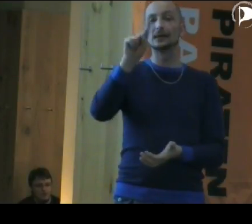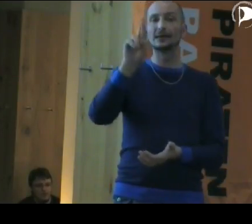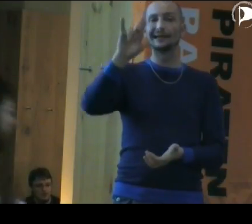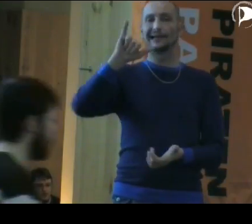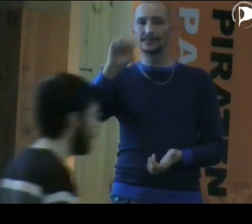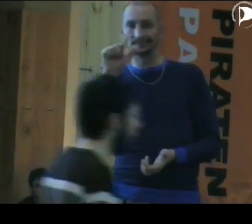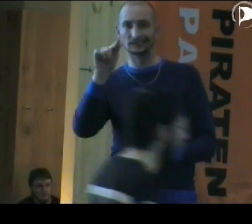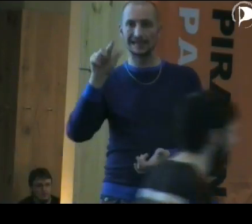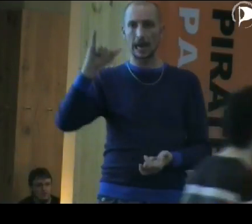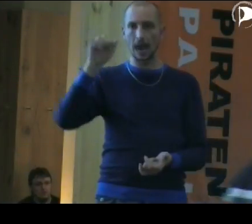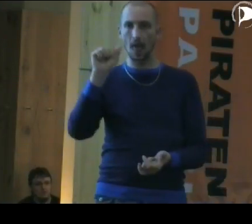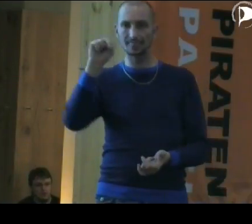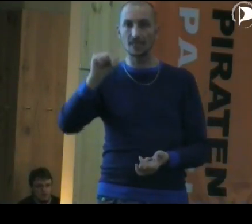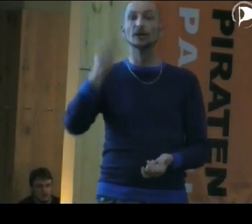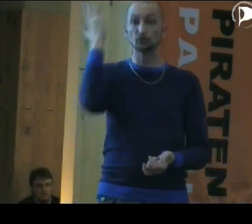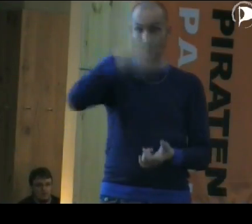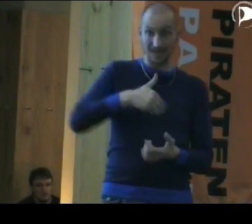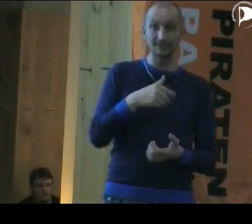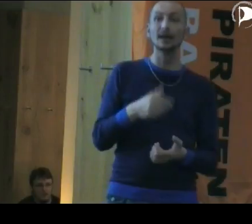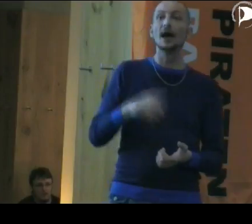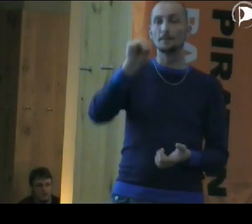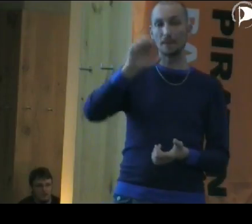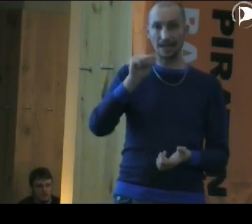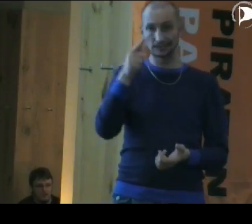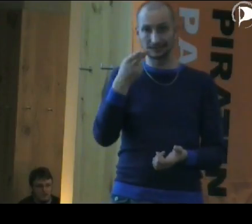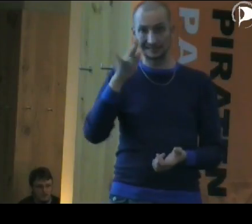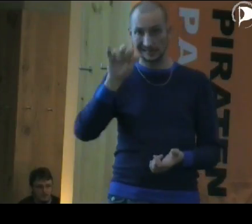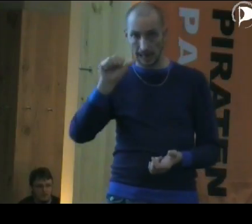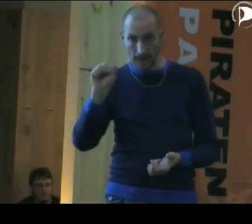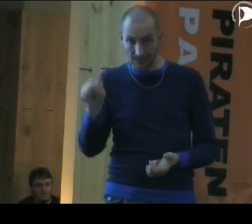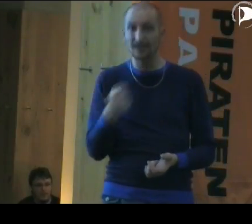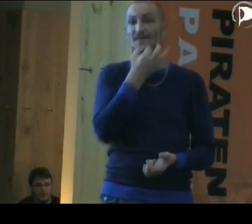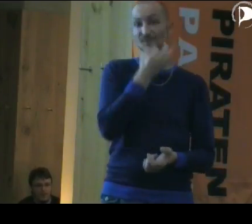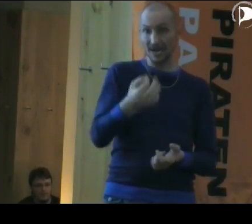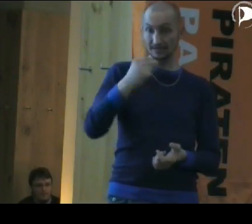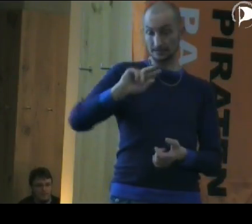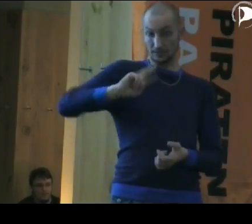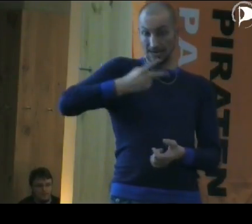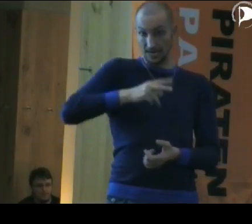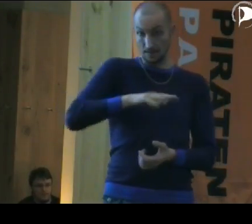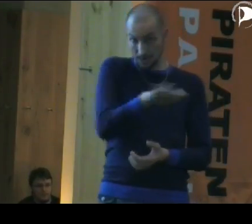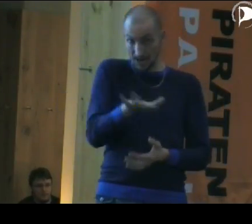haben auch ihr ausweis also das ist der bankensparte zur 2